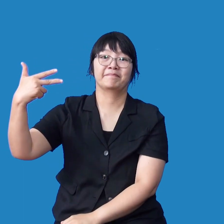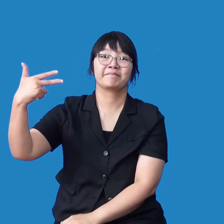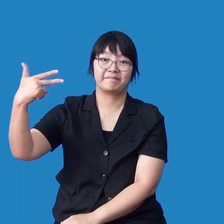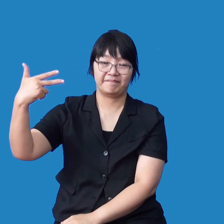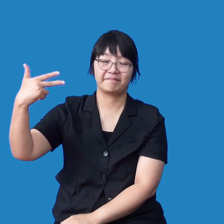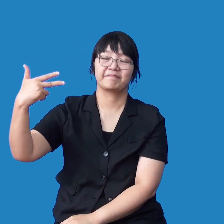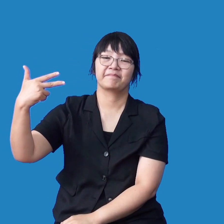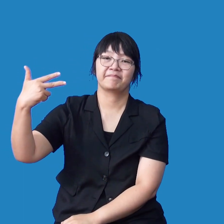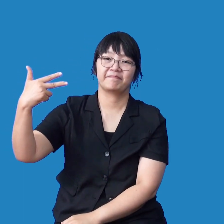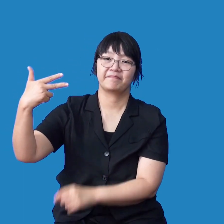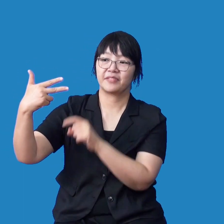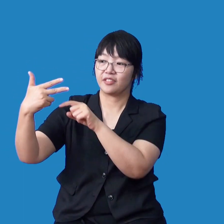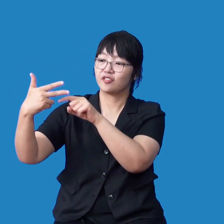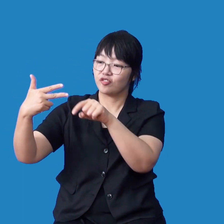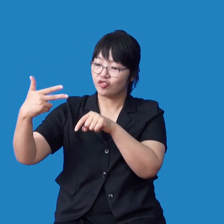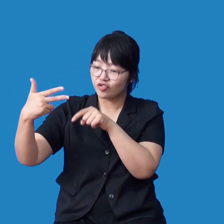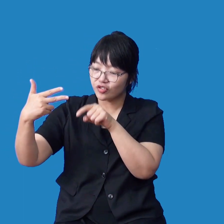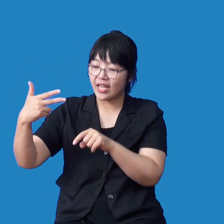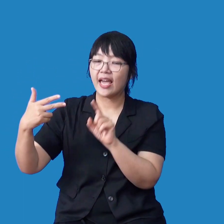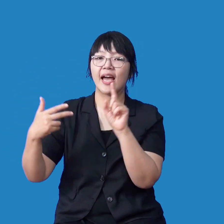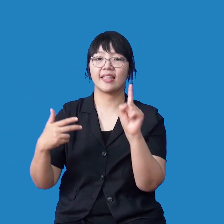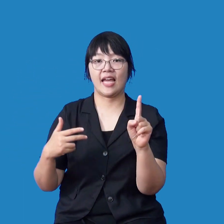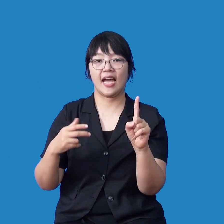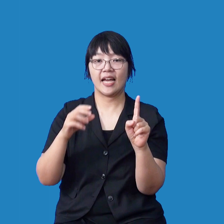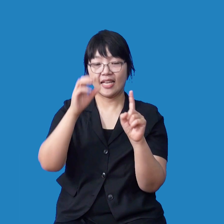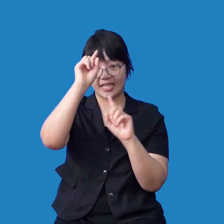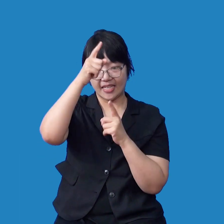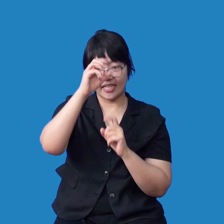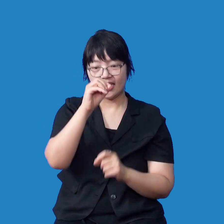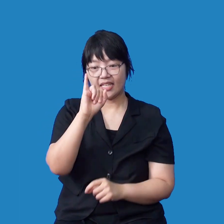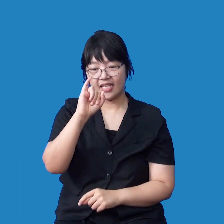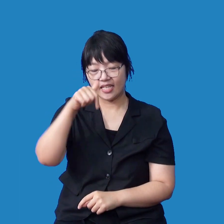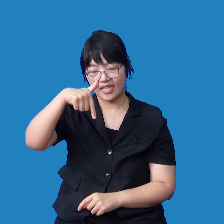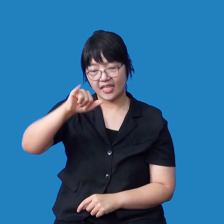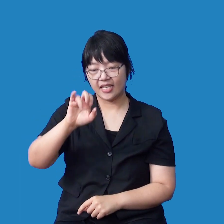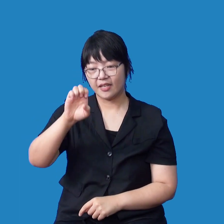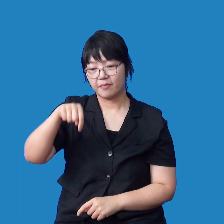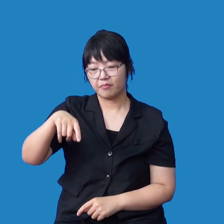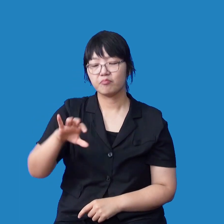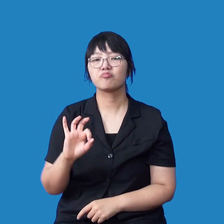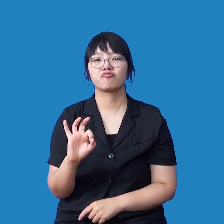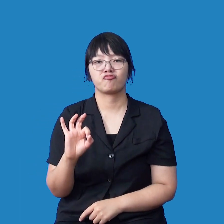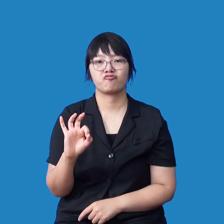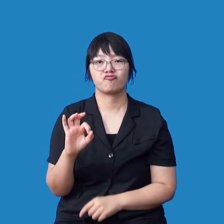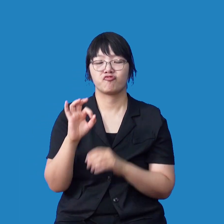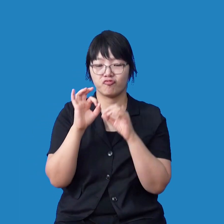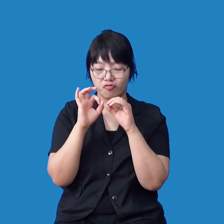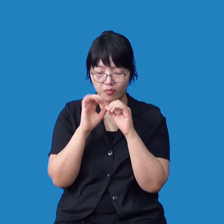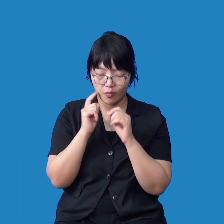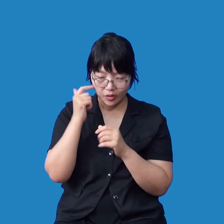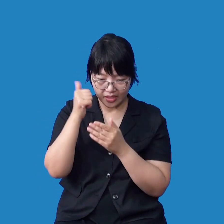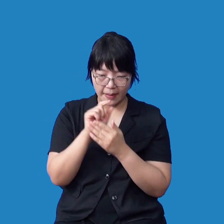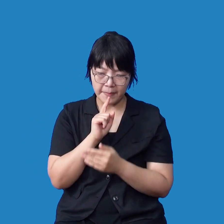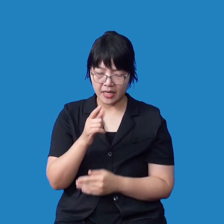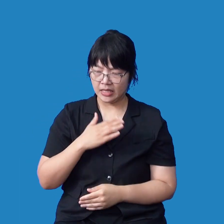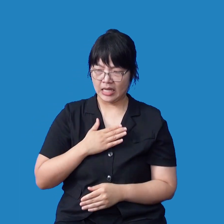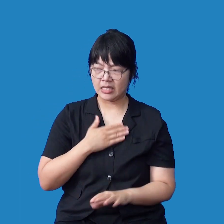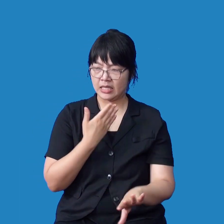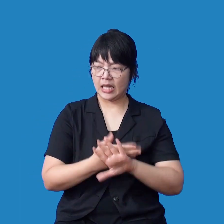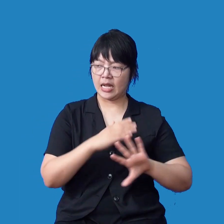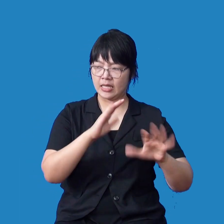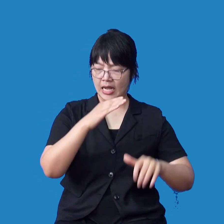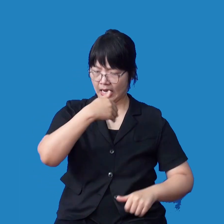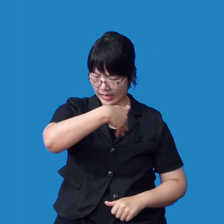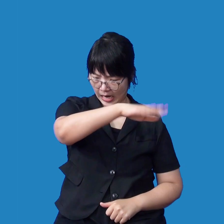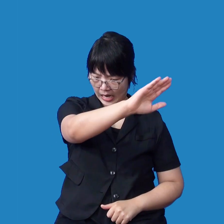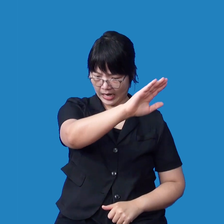졸업합니다. 그 중에 한 사람, 이기풍 목사님이 나는 해외로 가겠다. 그때 우리나라에서